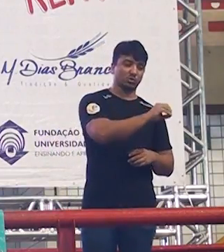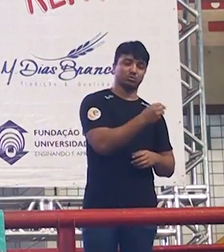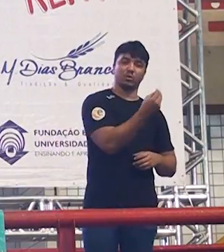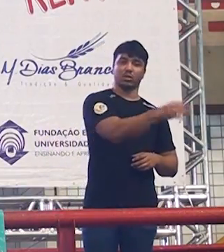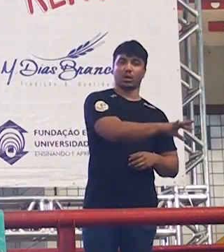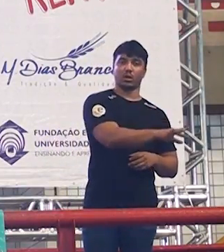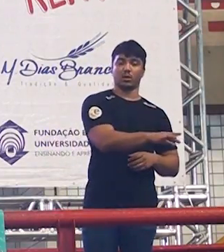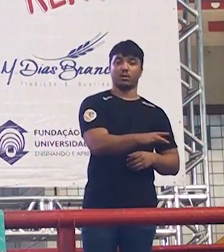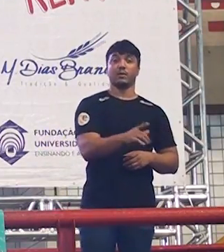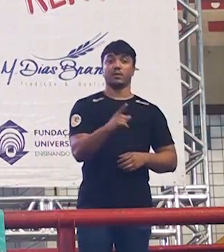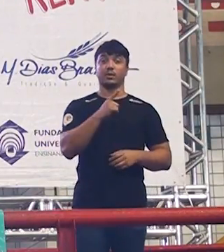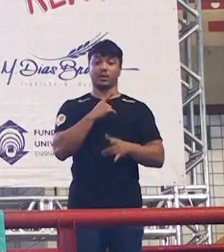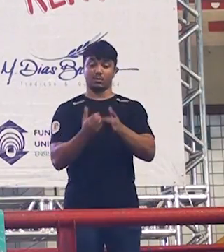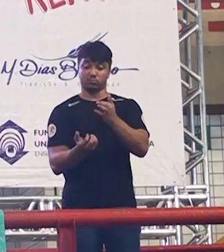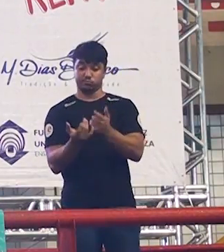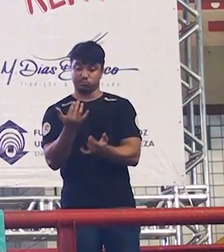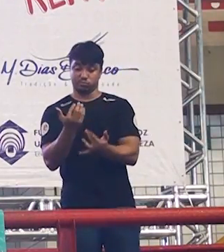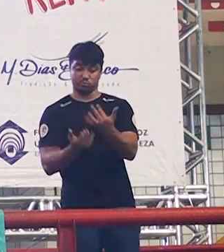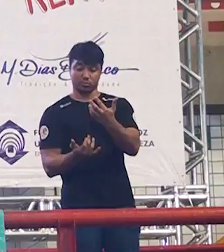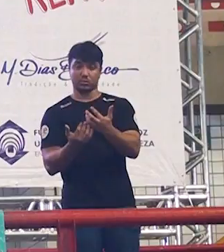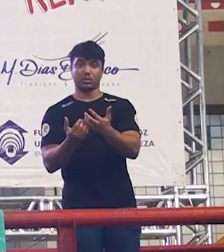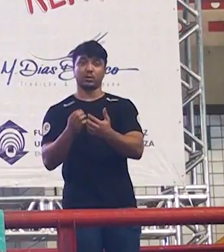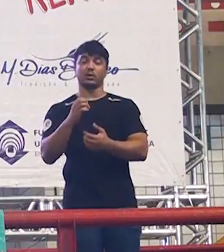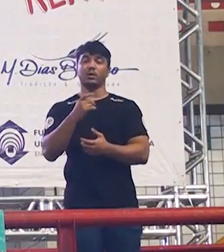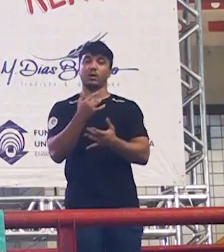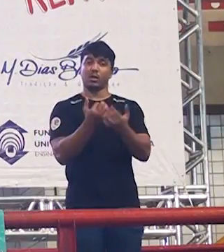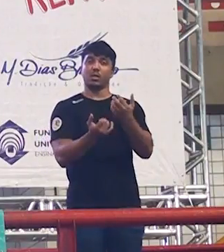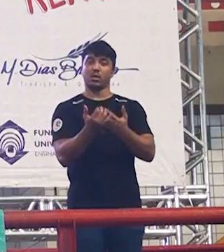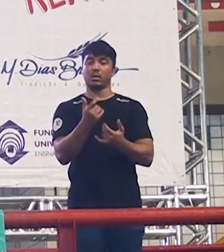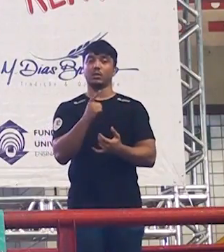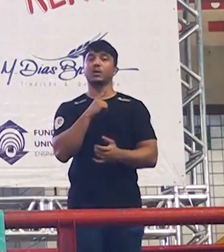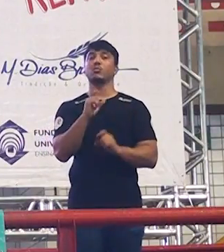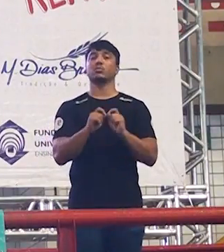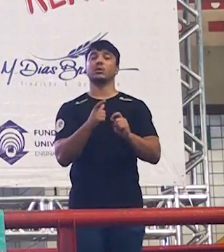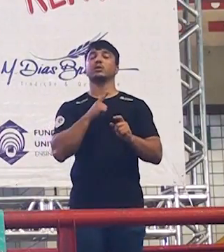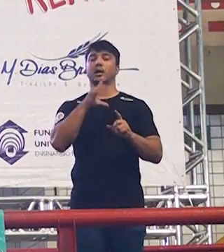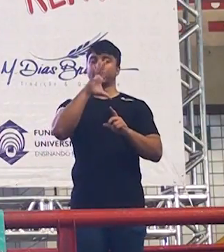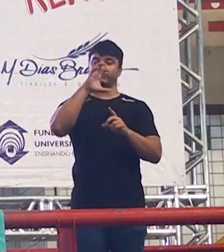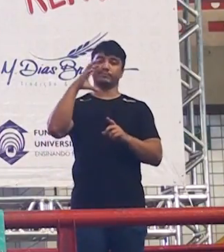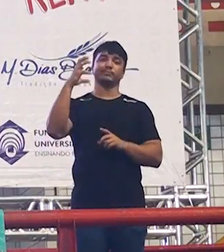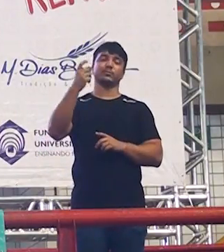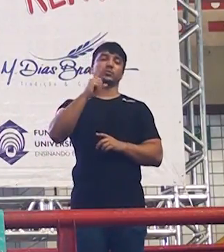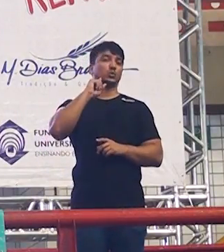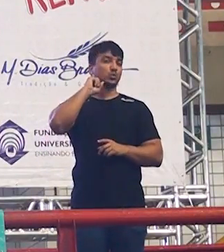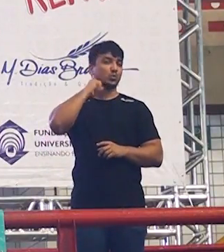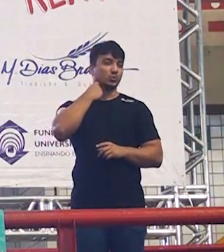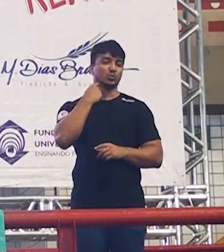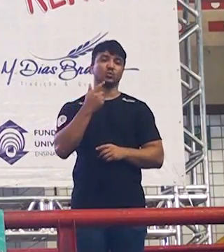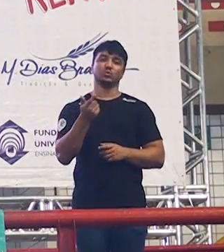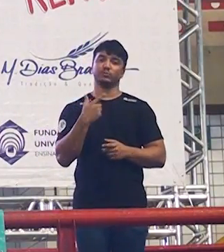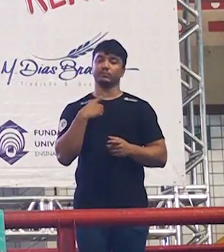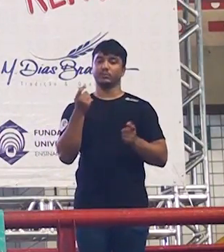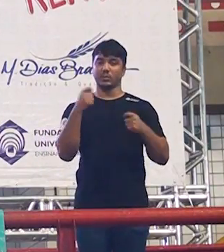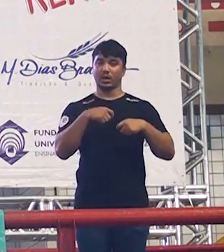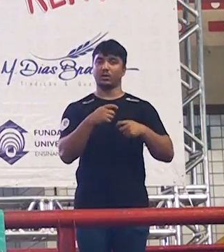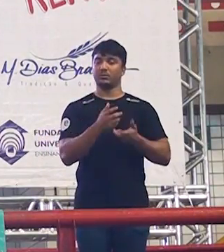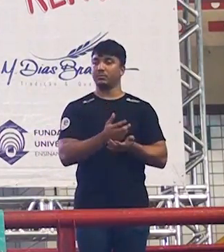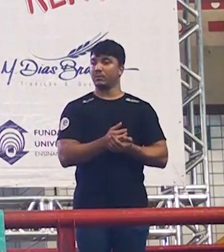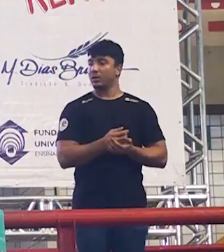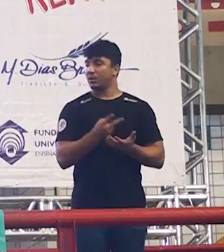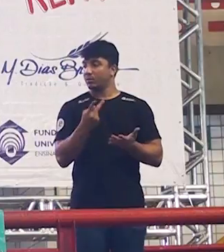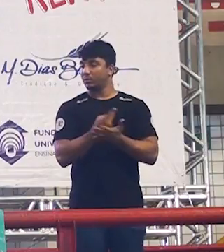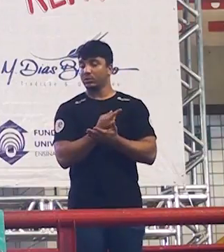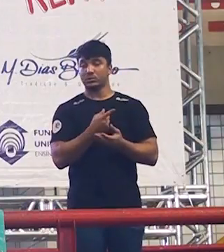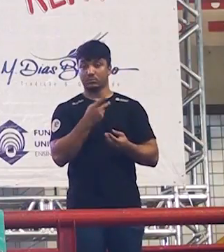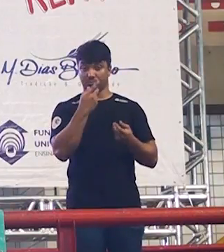lixo. A queima da palha e a queima do bagaço polui, joga muito poluente na atmosfera. Mas você tem